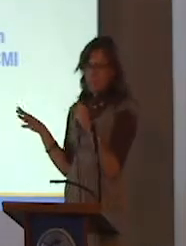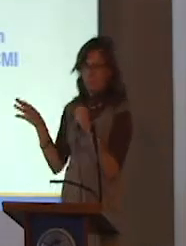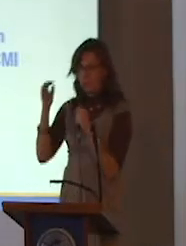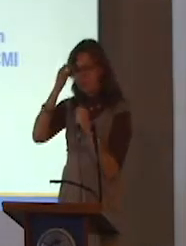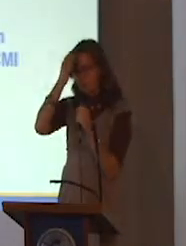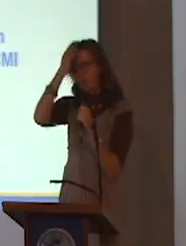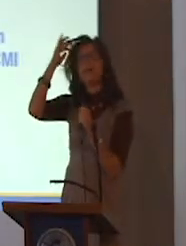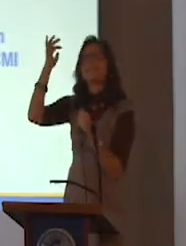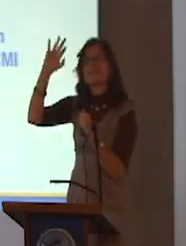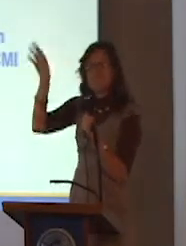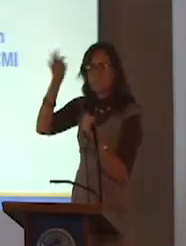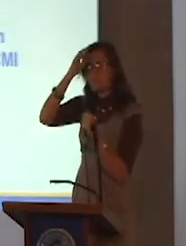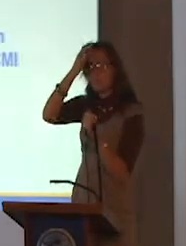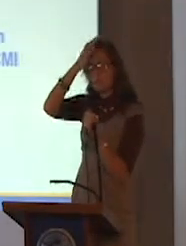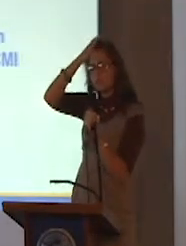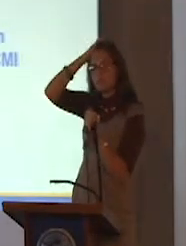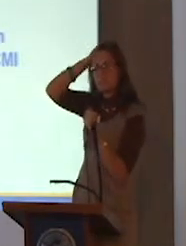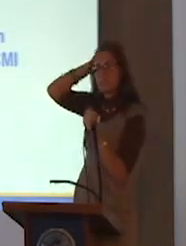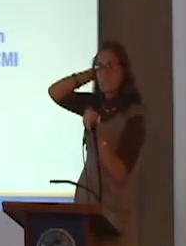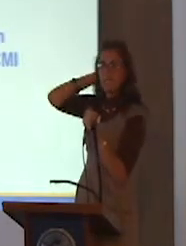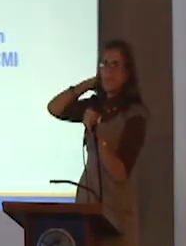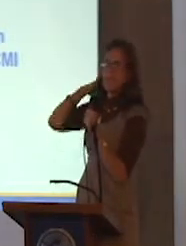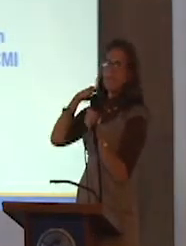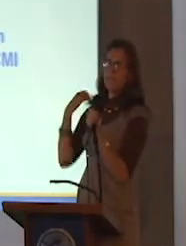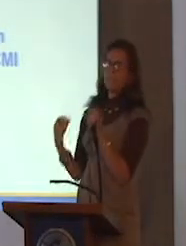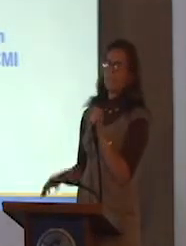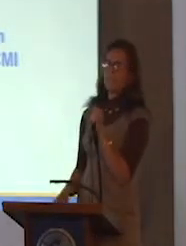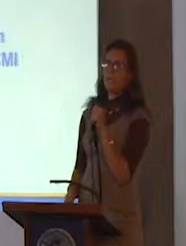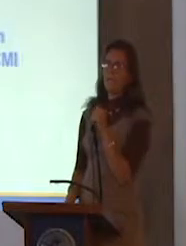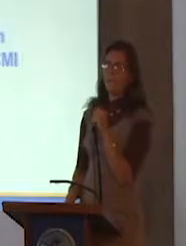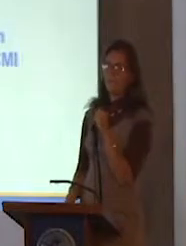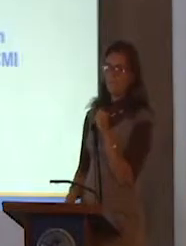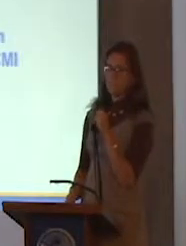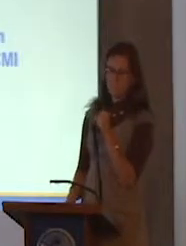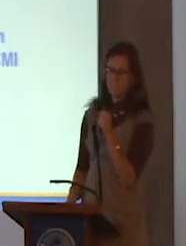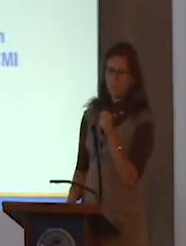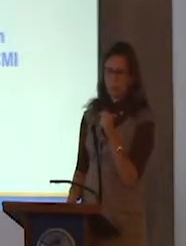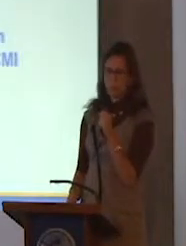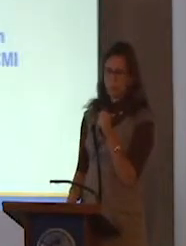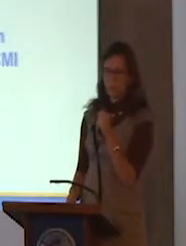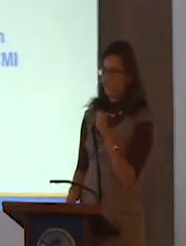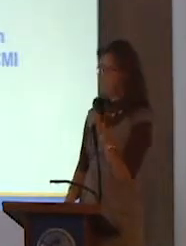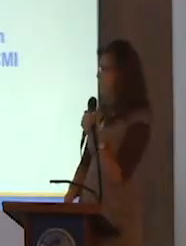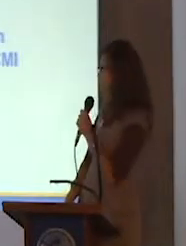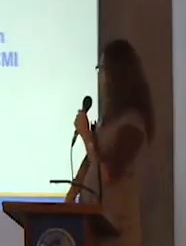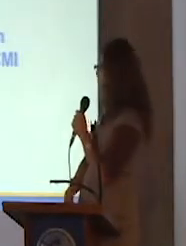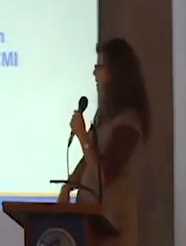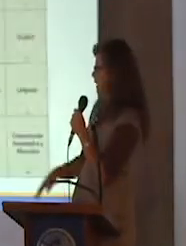Ahora sí voy a explicar más o menos a grandes rasgos en qué consiste el CMI, la clasificación múltiple de ítems.